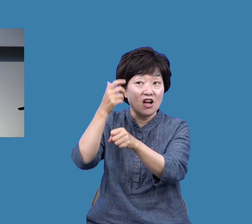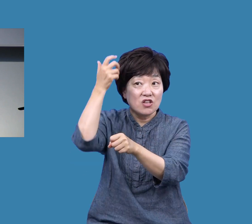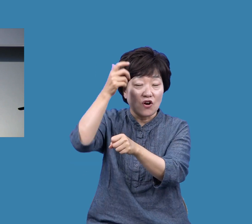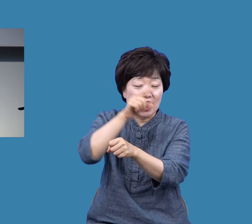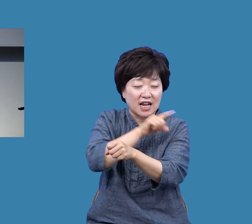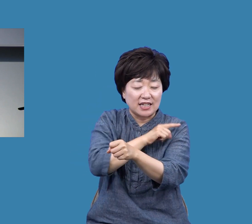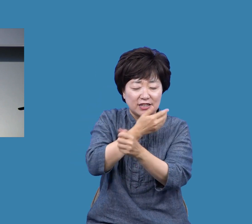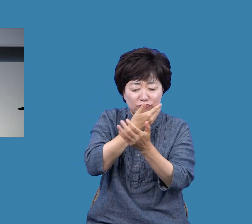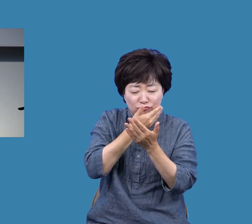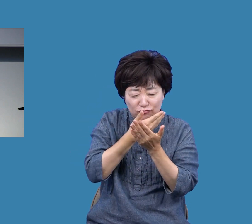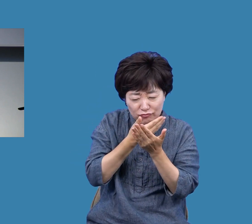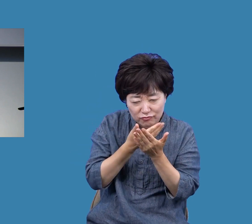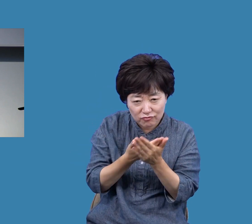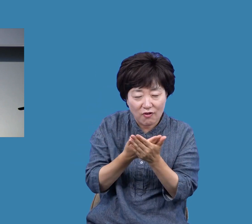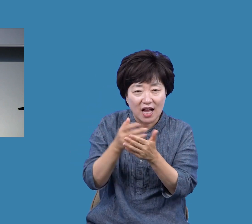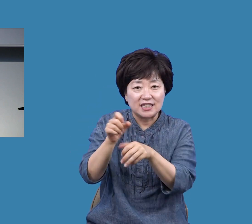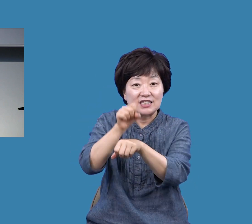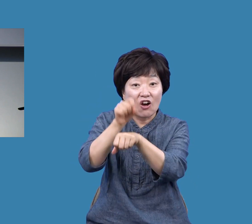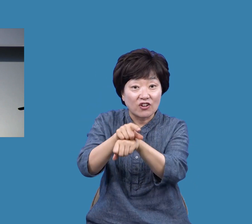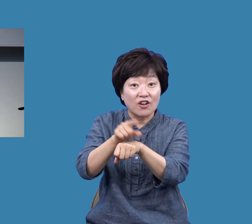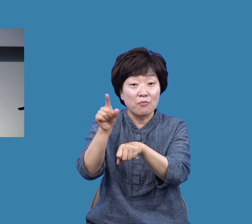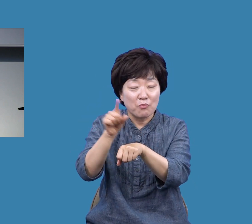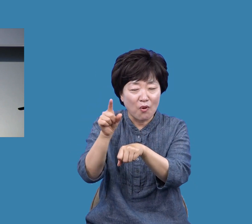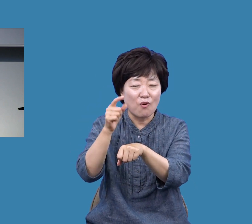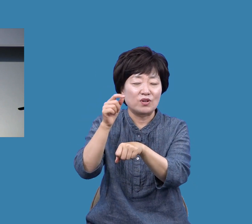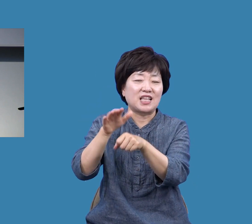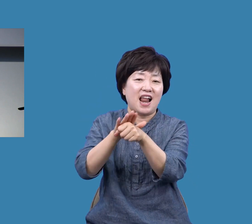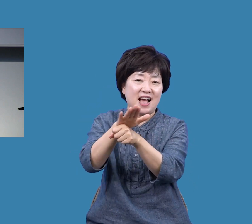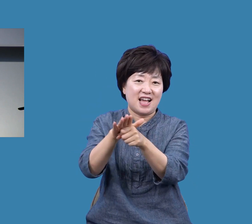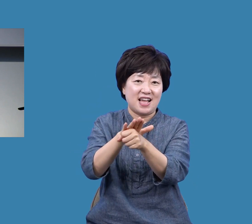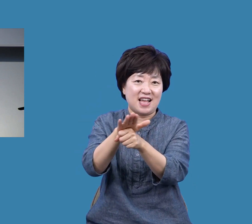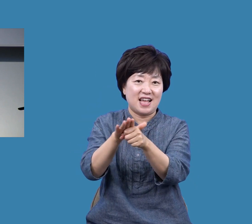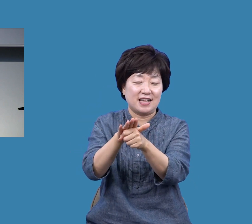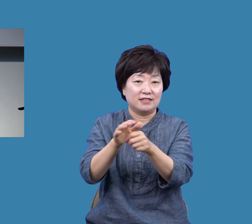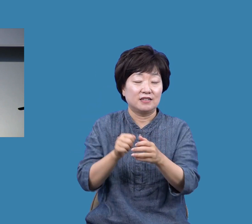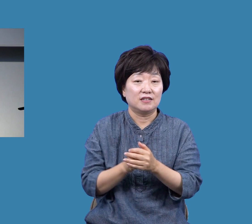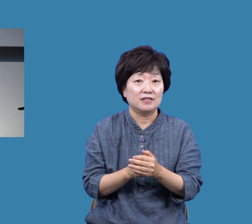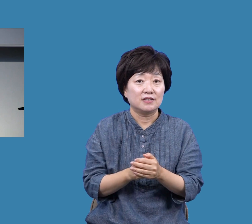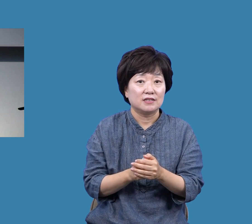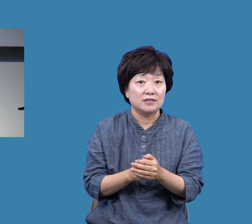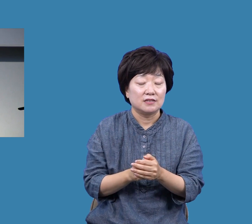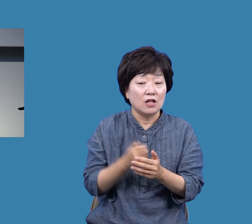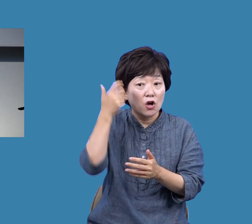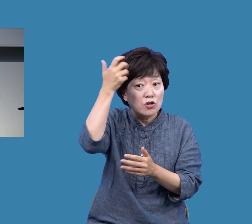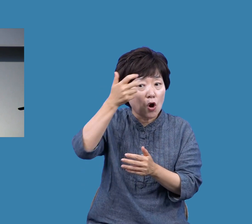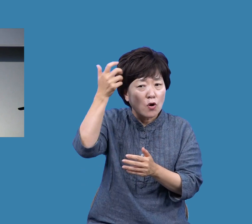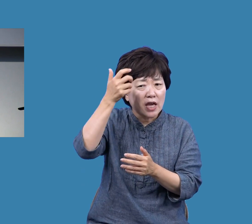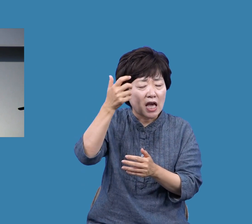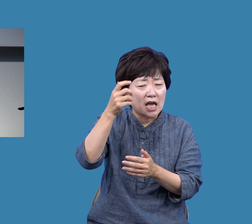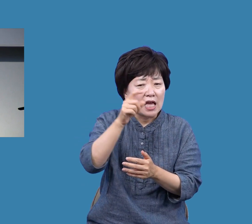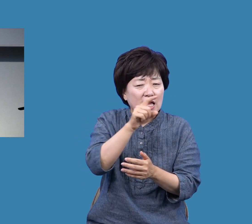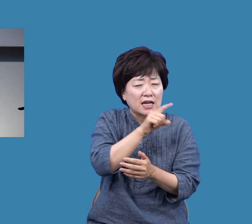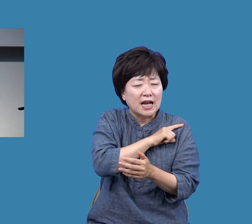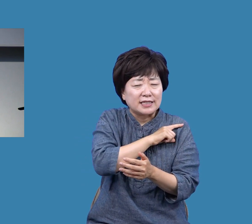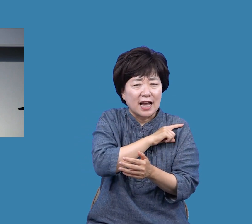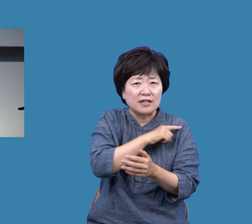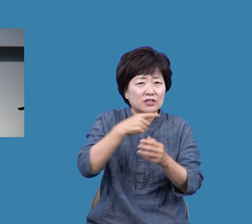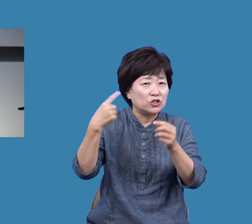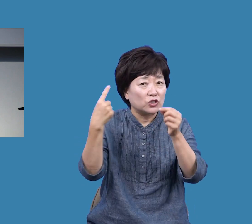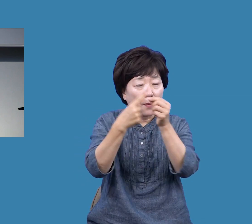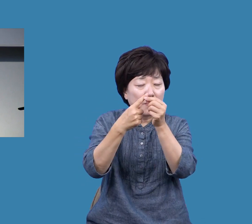속성은 사랑하는 거예요. 그리고 우리가 영의 첫 번째 원리가 여러분 뭐였는지 기억나세요? 우리 고린도전서 강의 시작하면서 첫날 했던